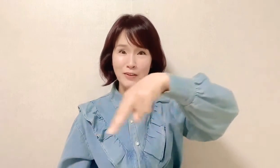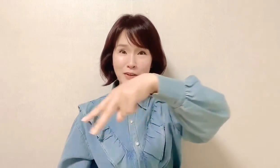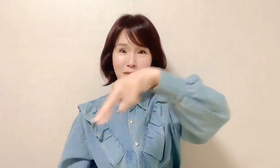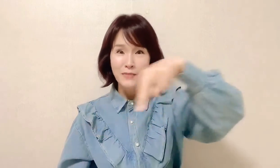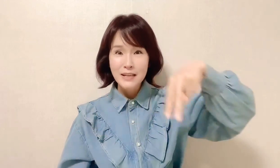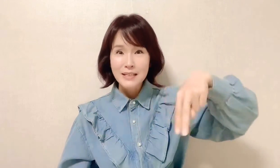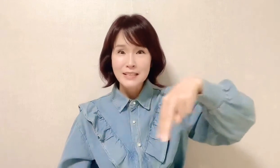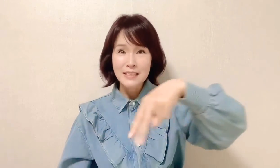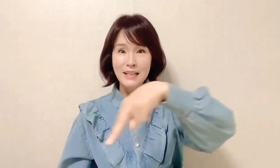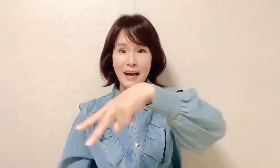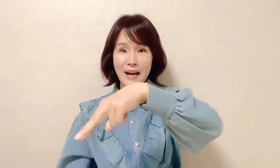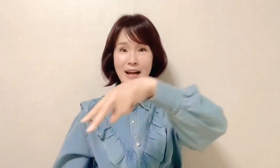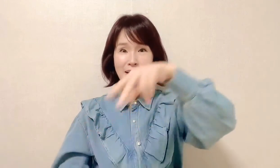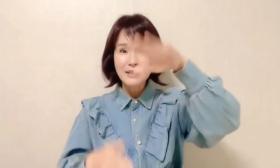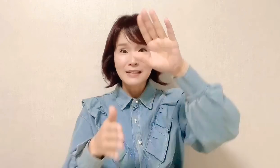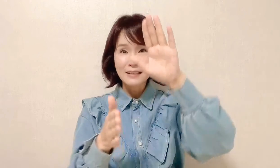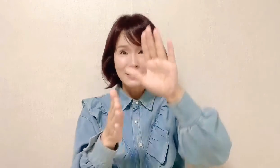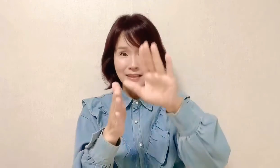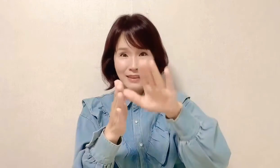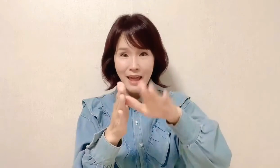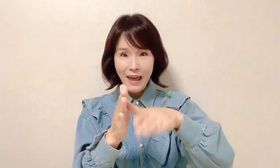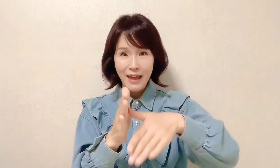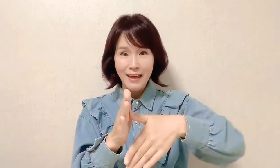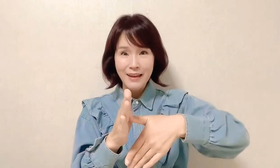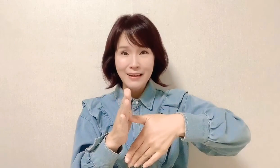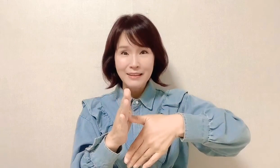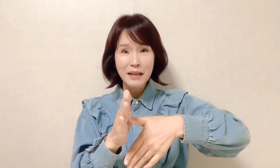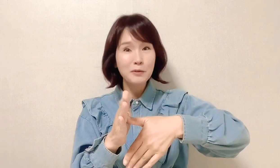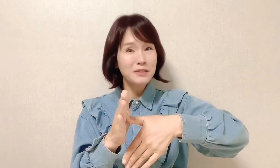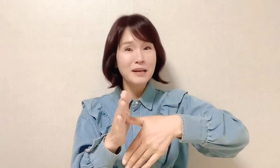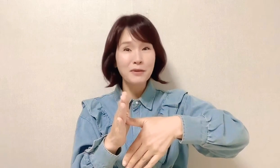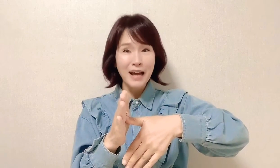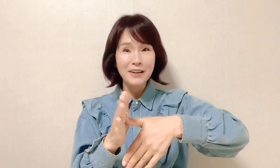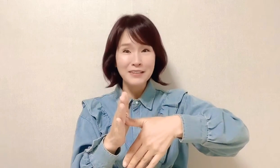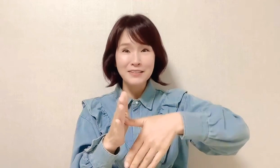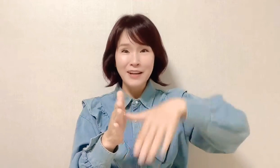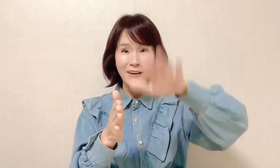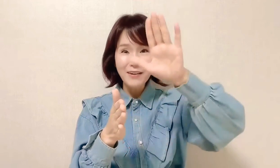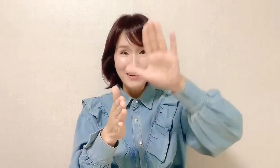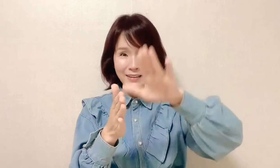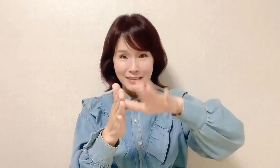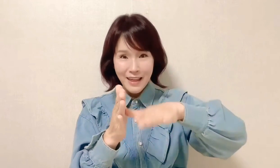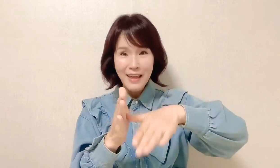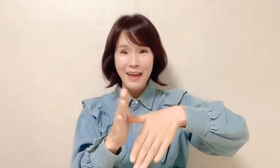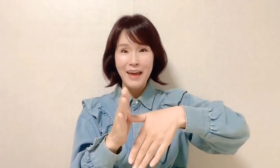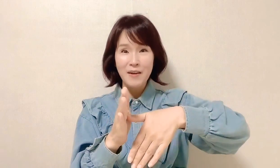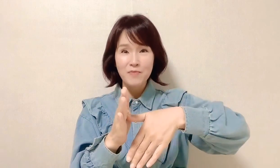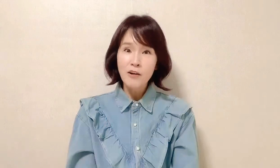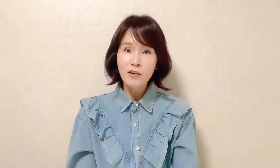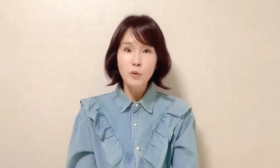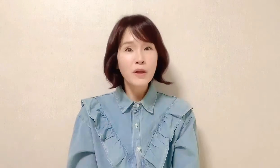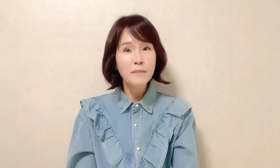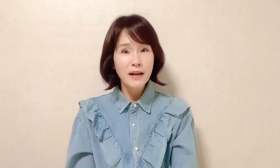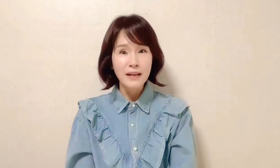것처럼. 지나갈 때. 때도 지난번에 알려드렸어요. 때에.